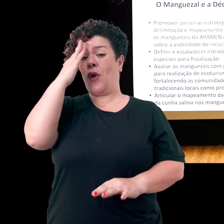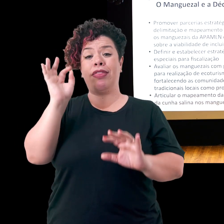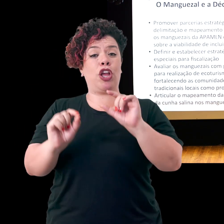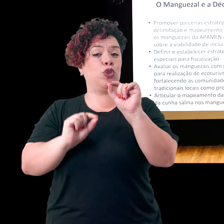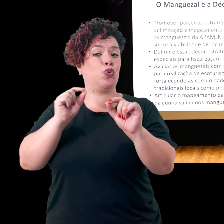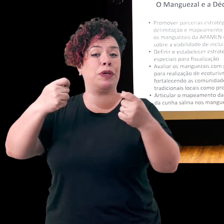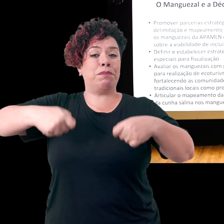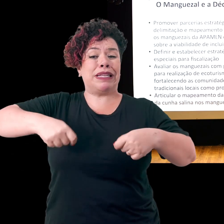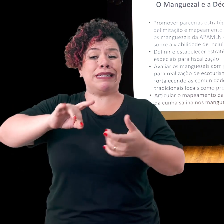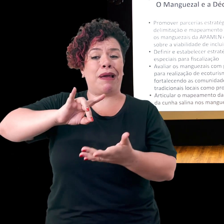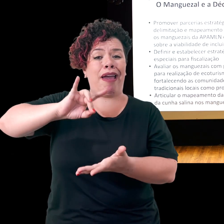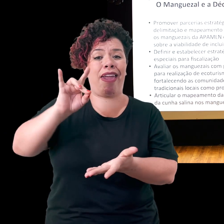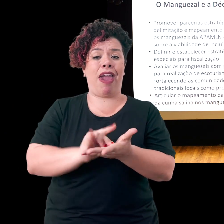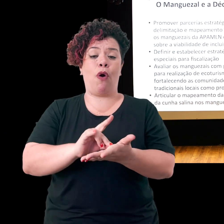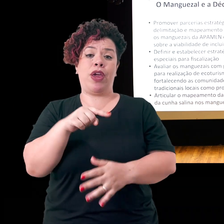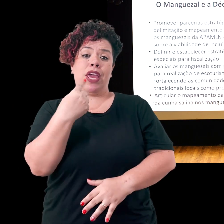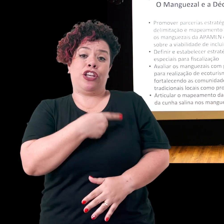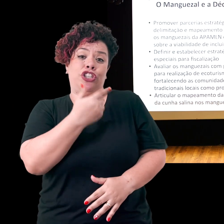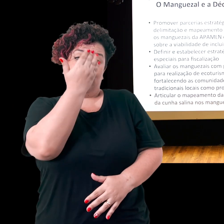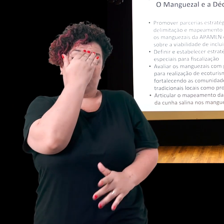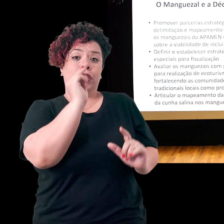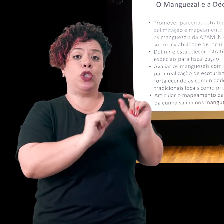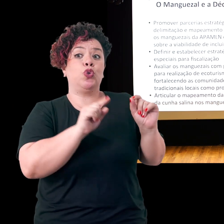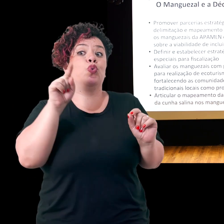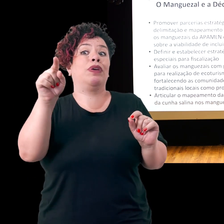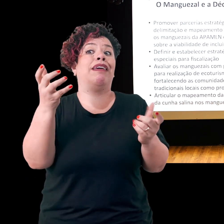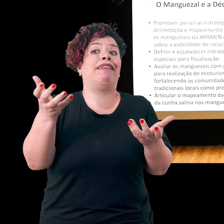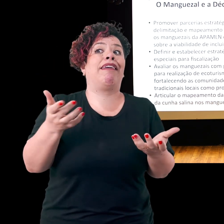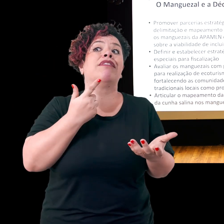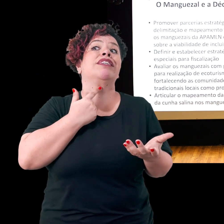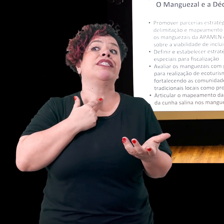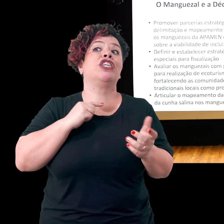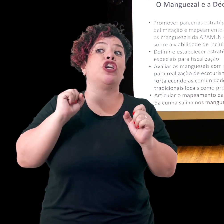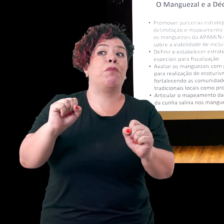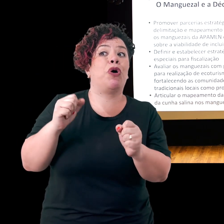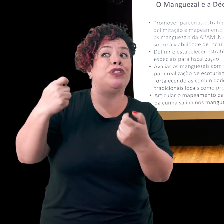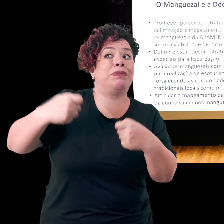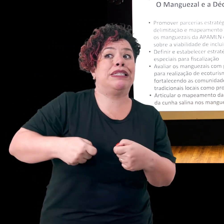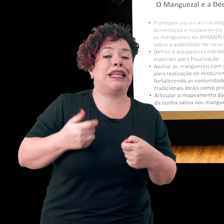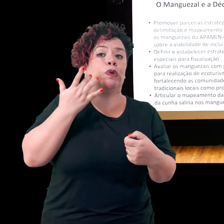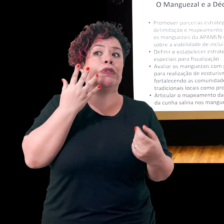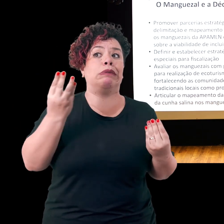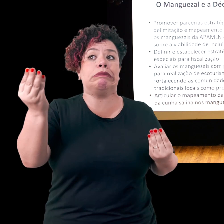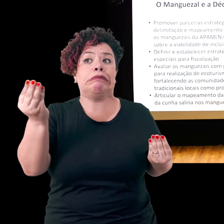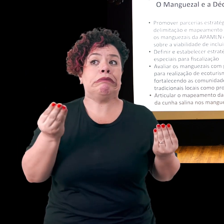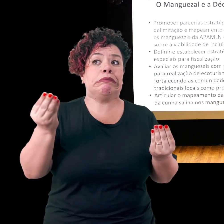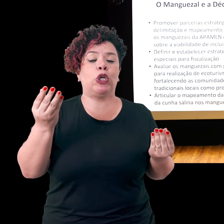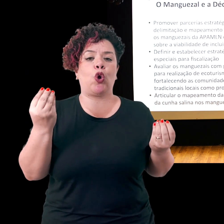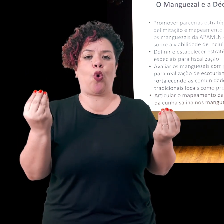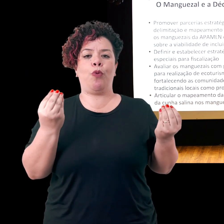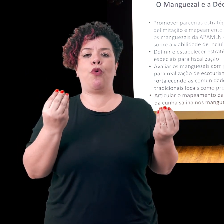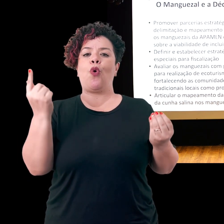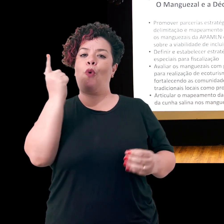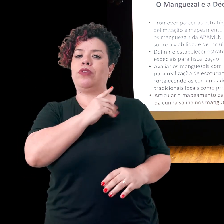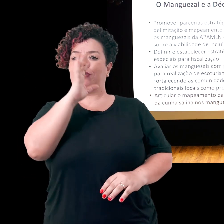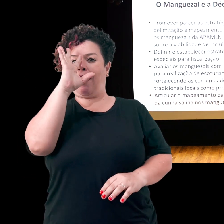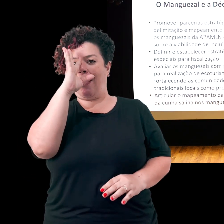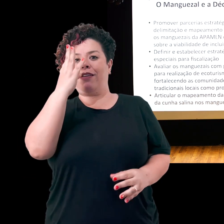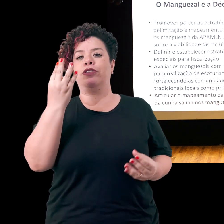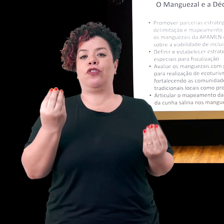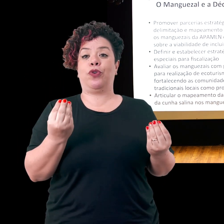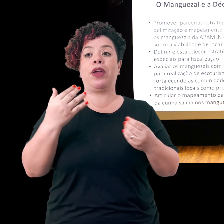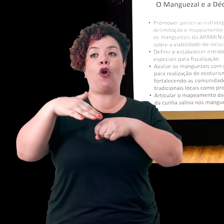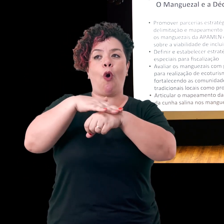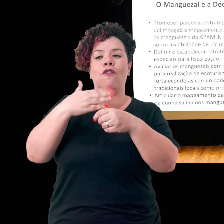ele precise e a gente não tenha clareza do que ele poderia precisar, e essa solução só vai acontecer quando a